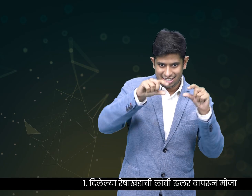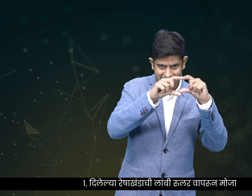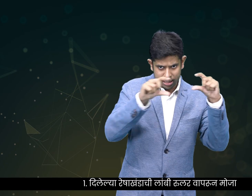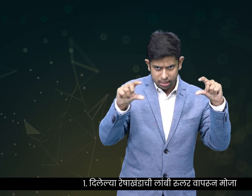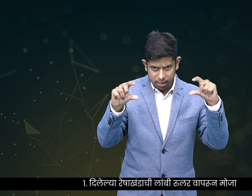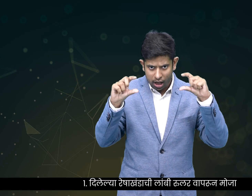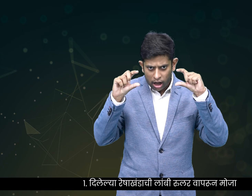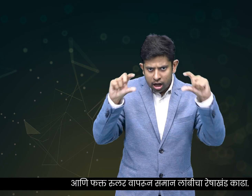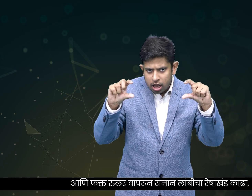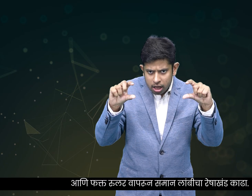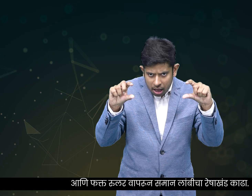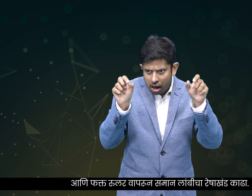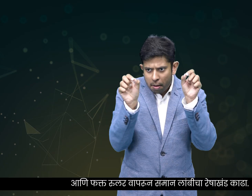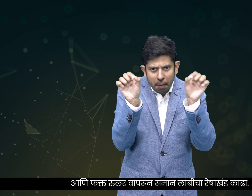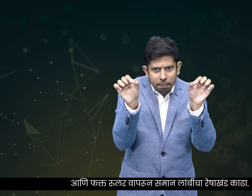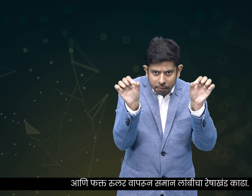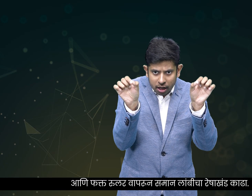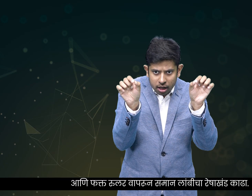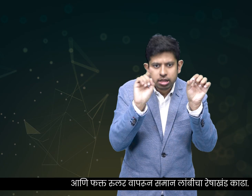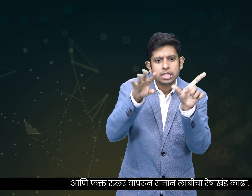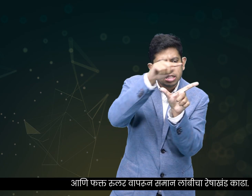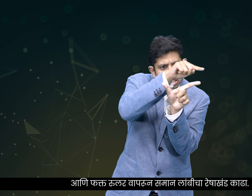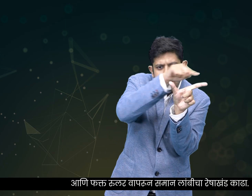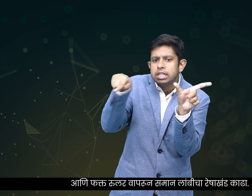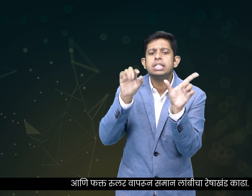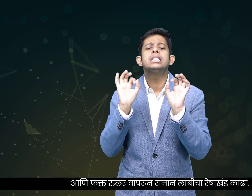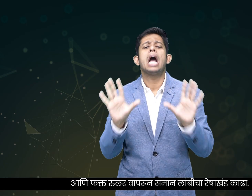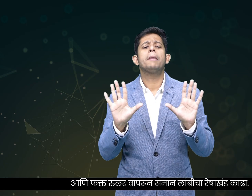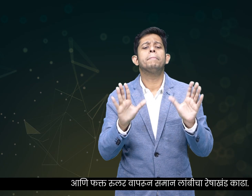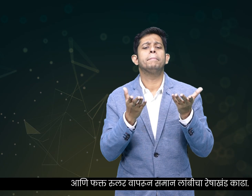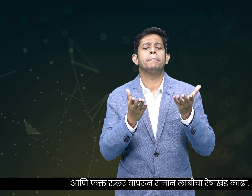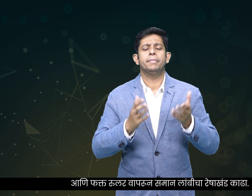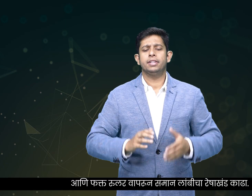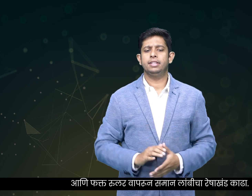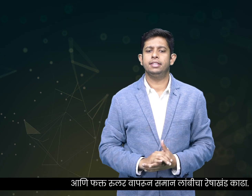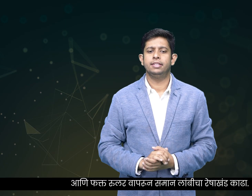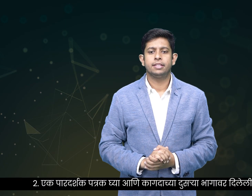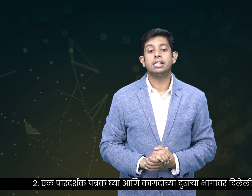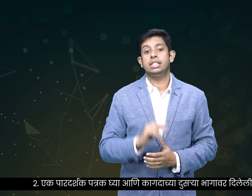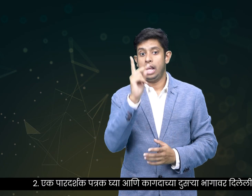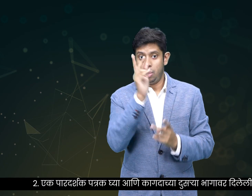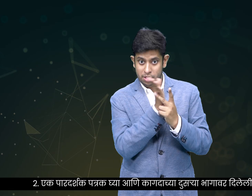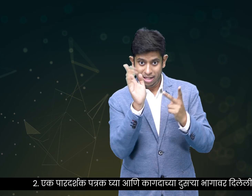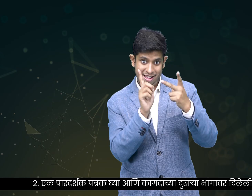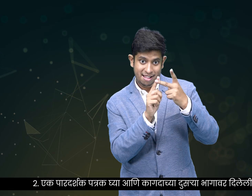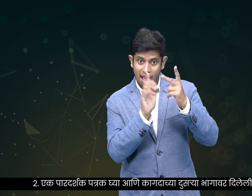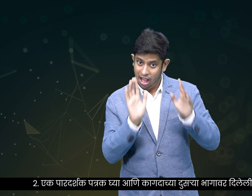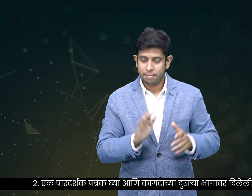मोजा आणि फक्त रुलर वापरून समान लांबीचा रेषाखंड काढा. 2. एक